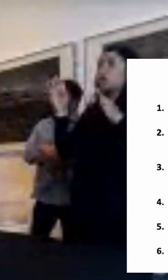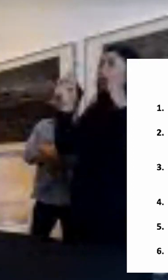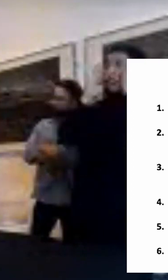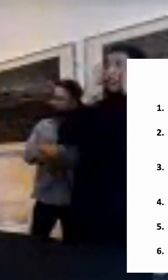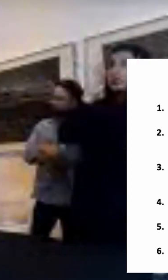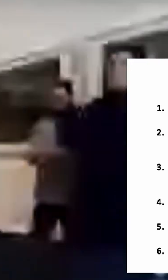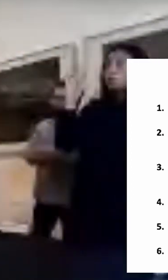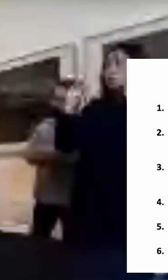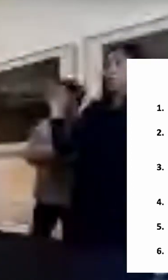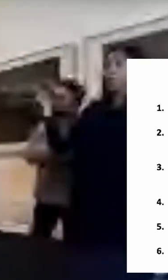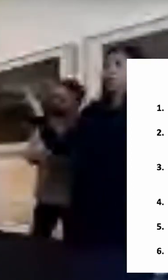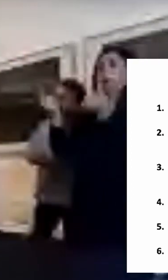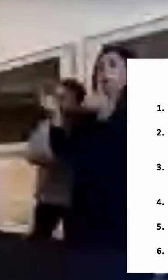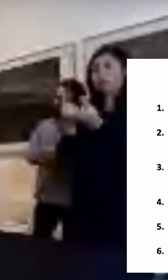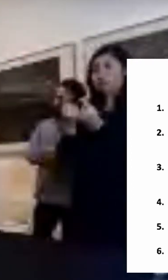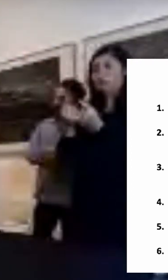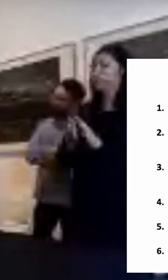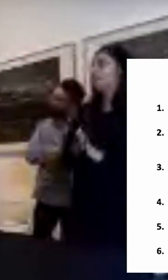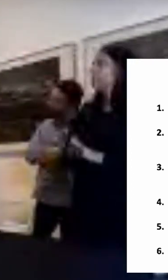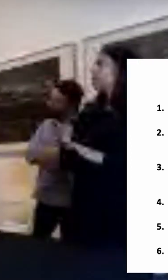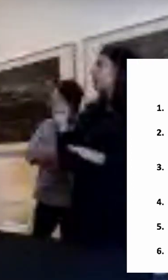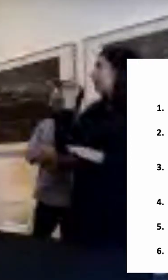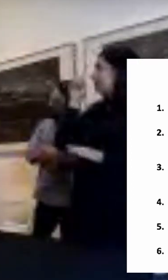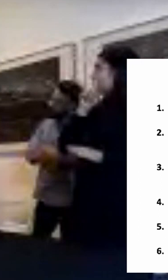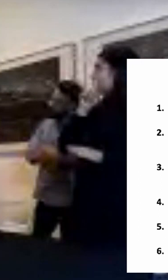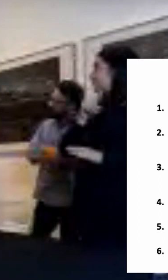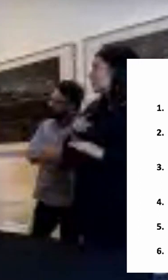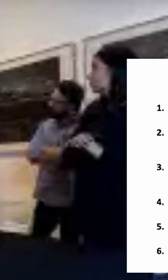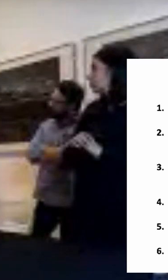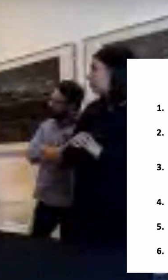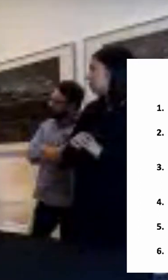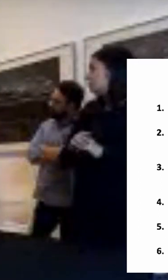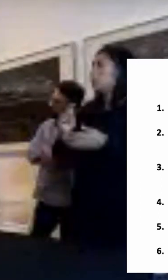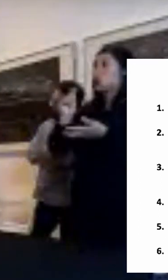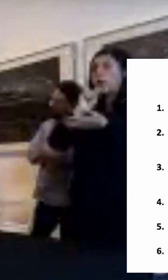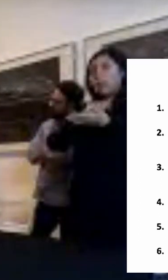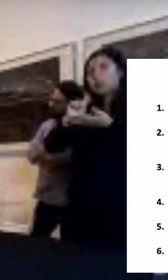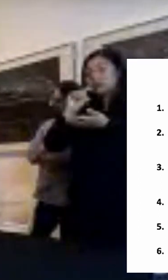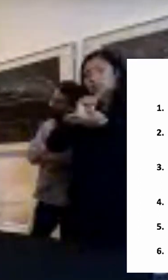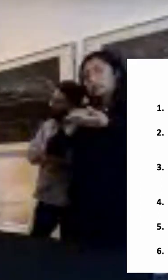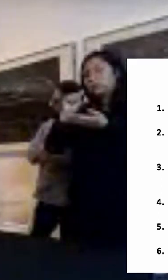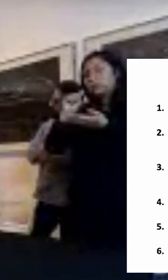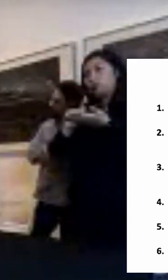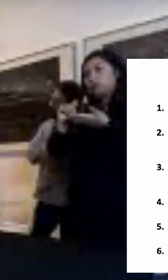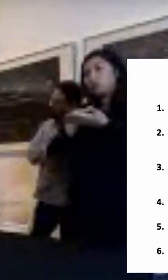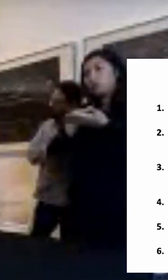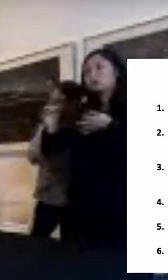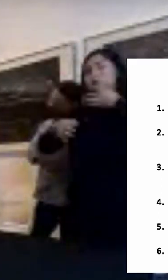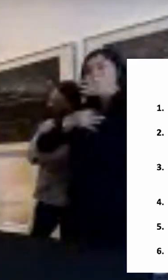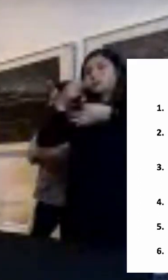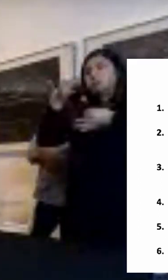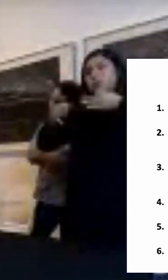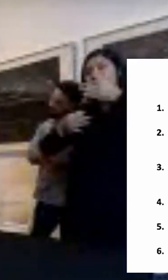estímulos. Y por último, la escritura, que iba en la línea de desarrollar una narrativa para finalmente desarrollar